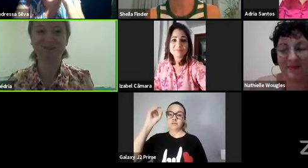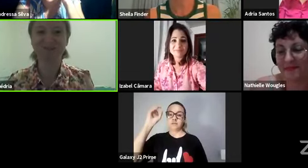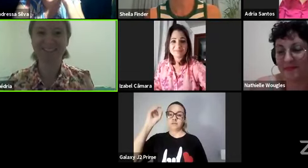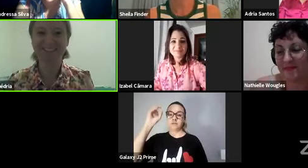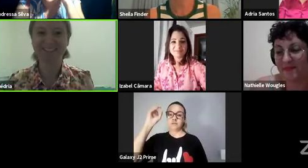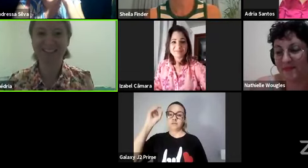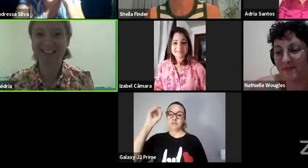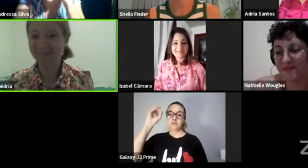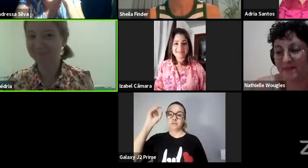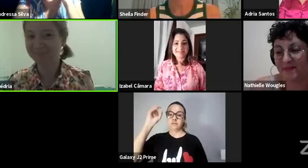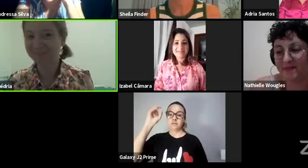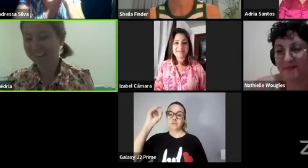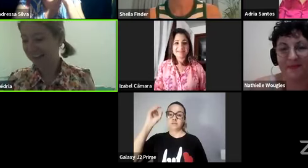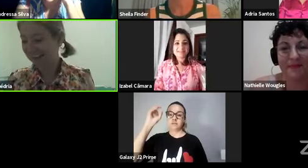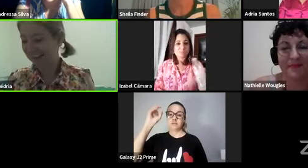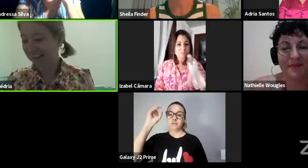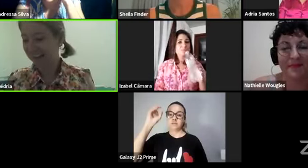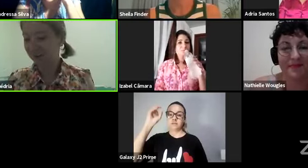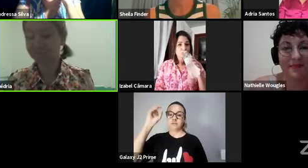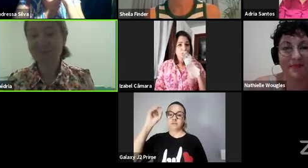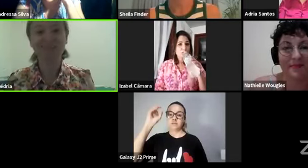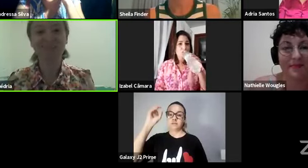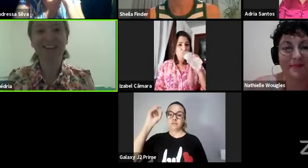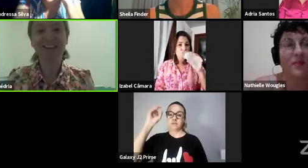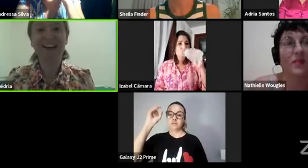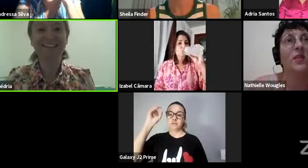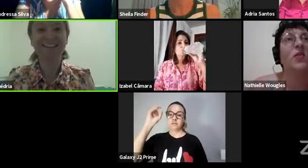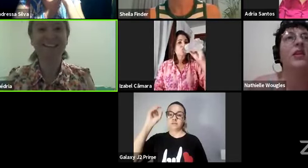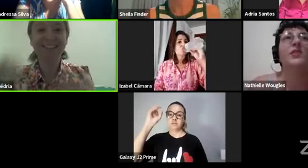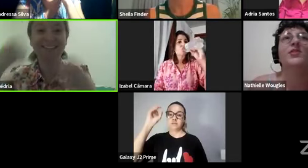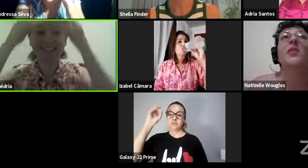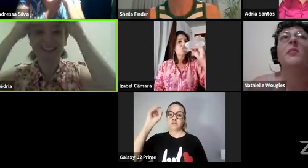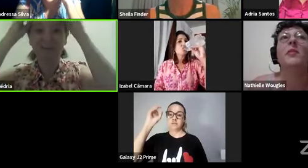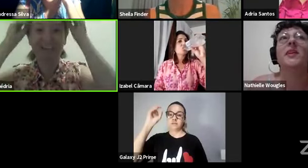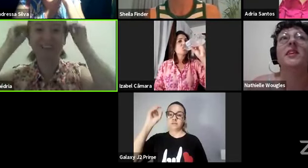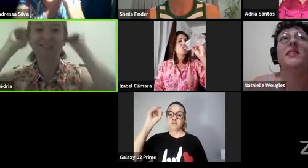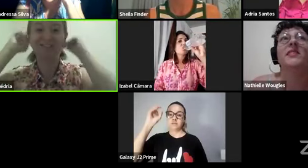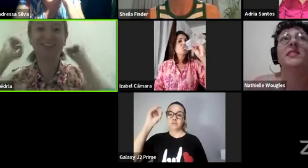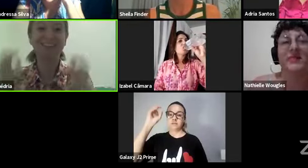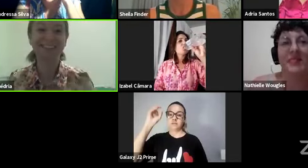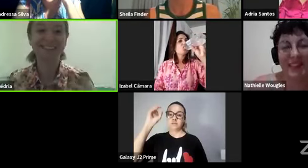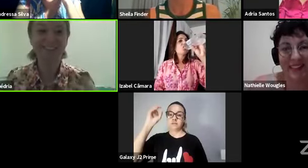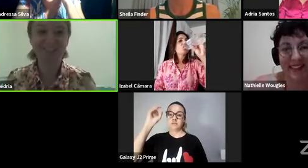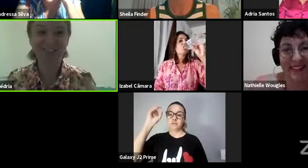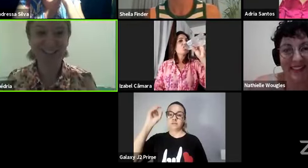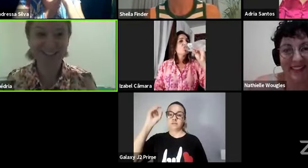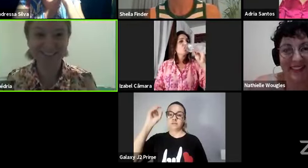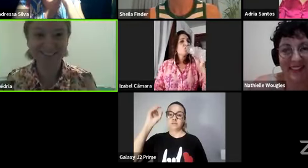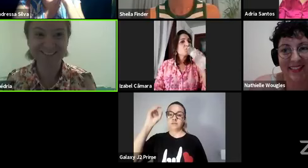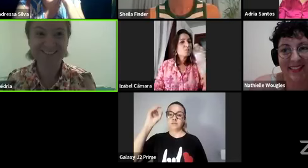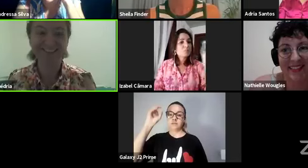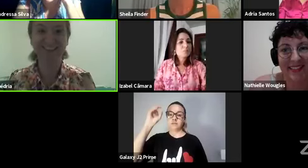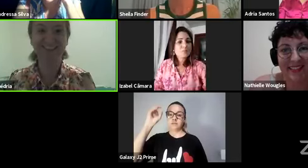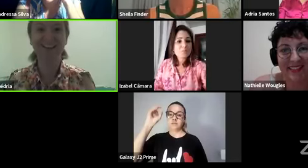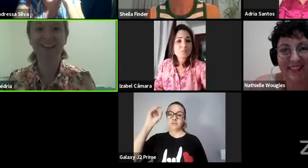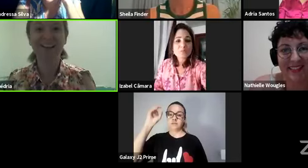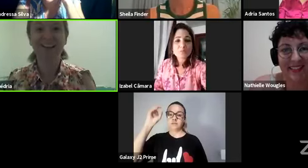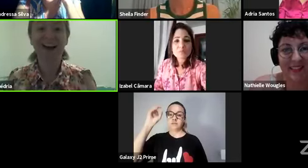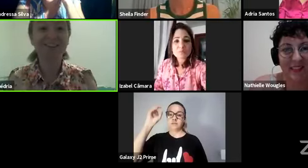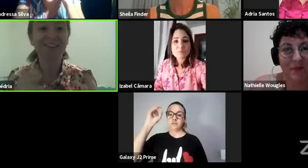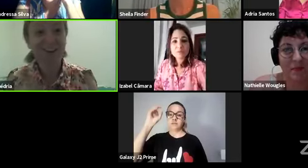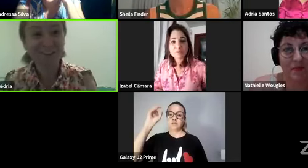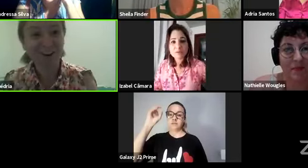analogia com a deficiência dela, né? Agora imagina, Adria, se alguém aos 37 anos chegasse e dissesse